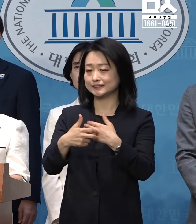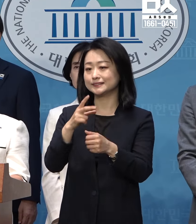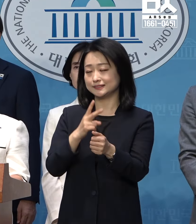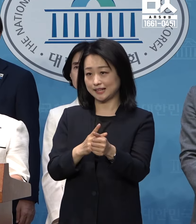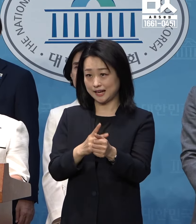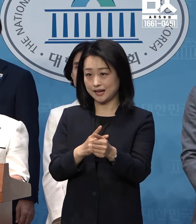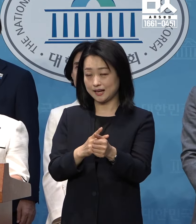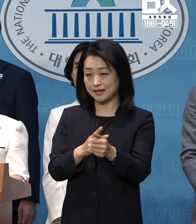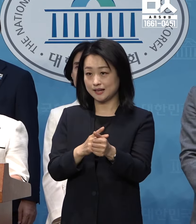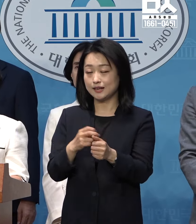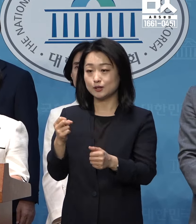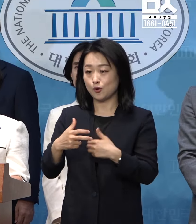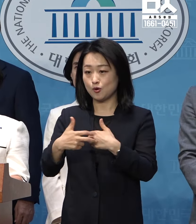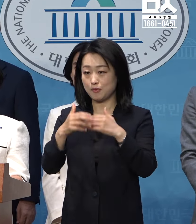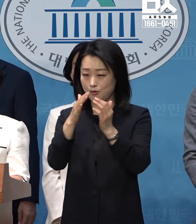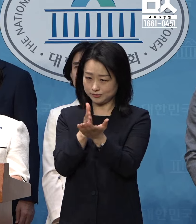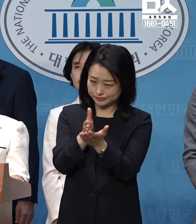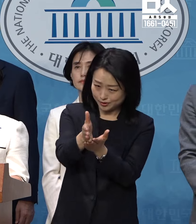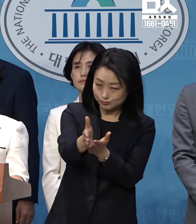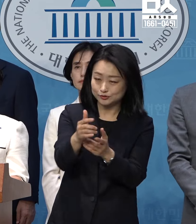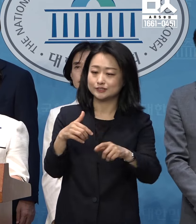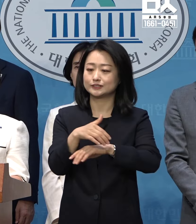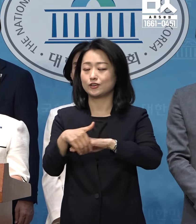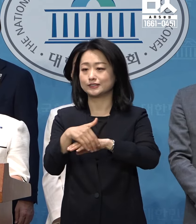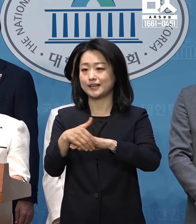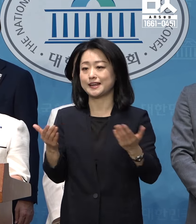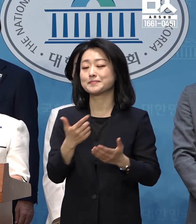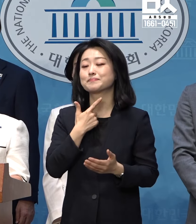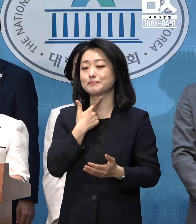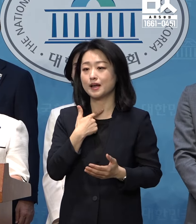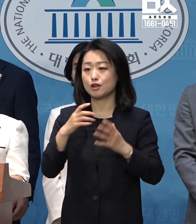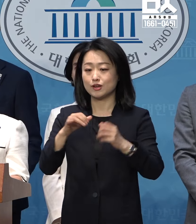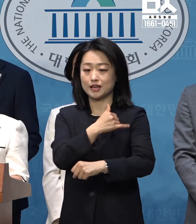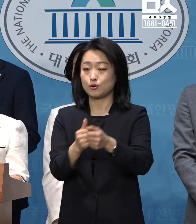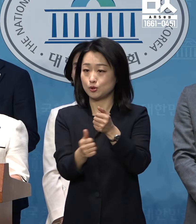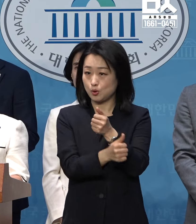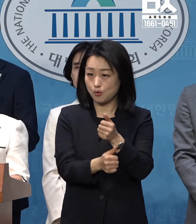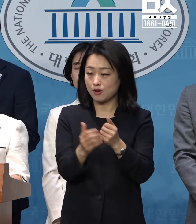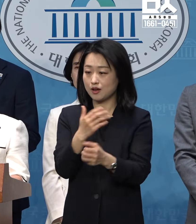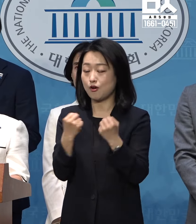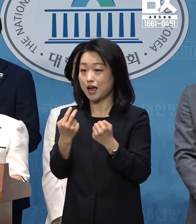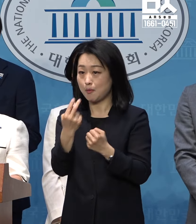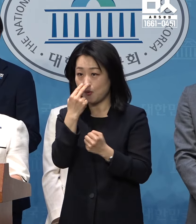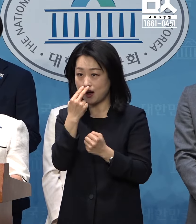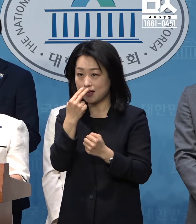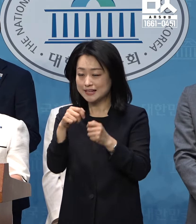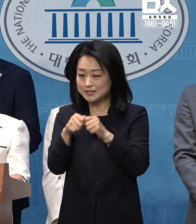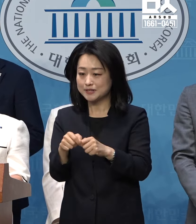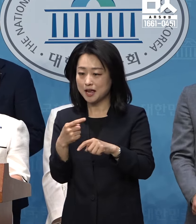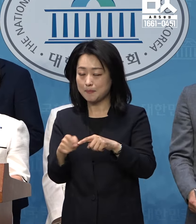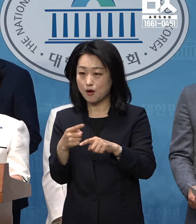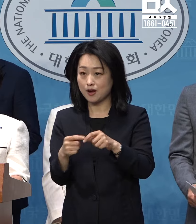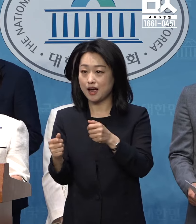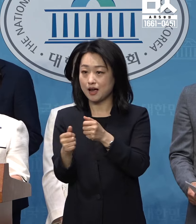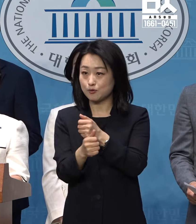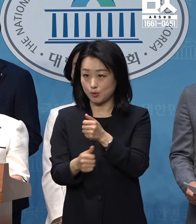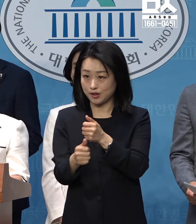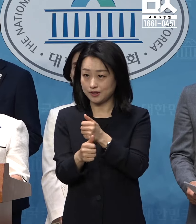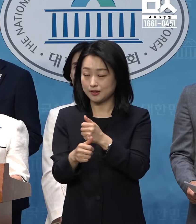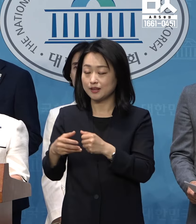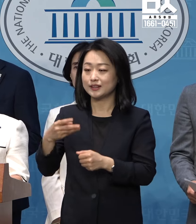보건의료 정책 전문가로 살아왔습니다. 국가인권위원회, 건강보험심사평가원, 그리고